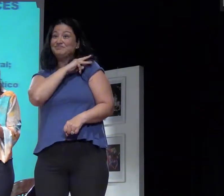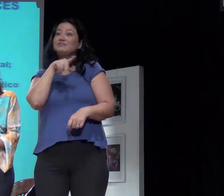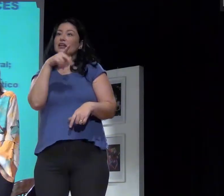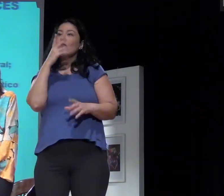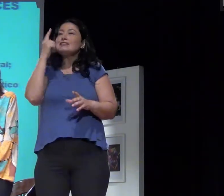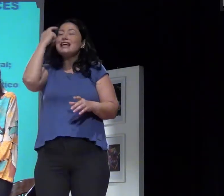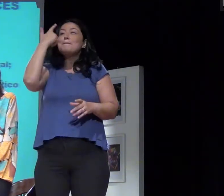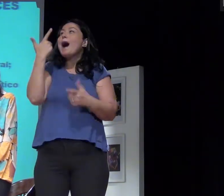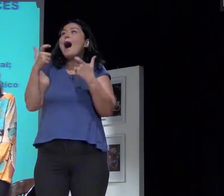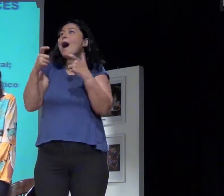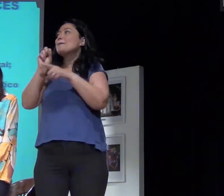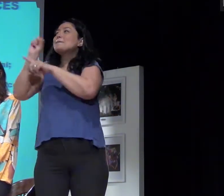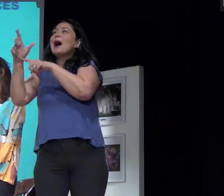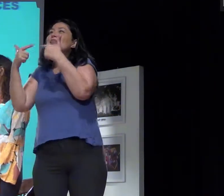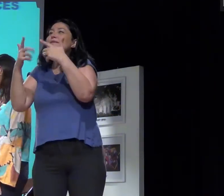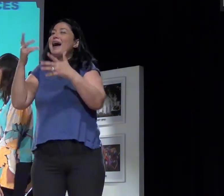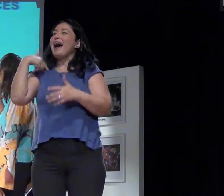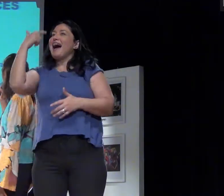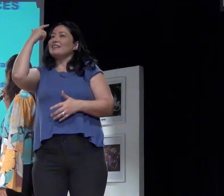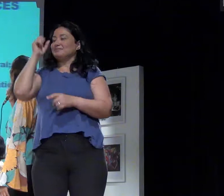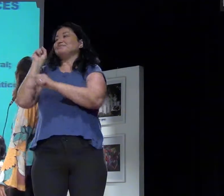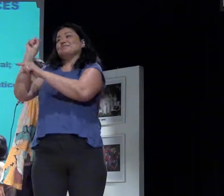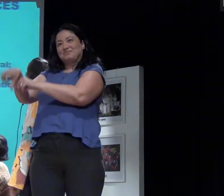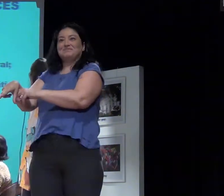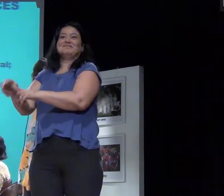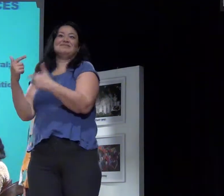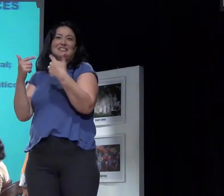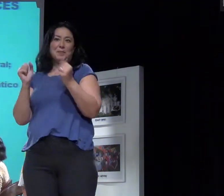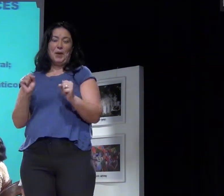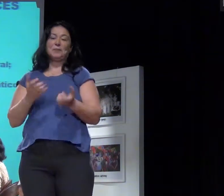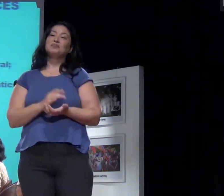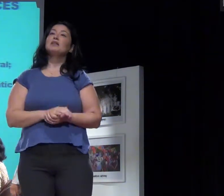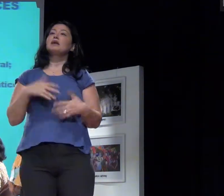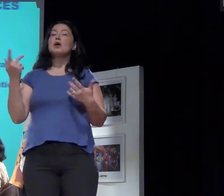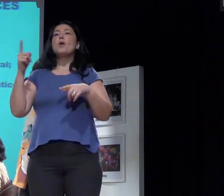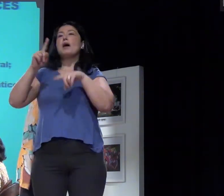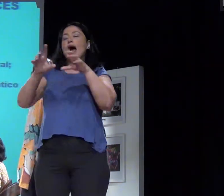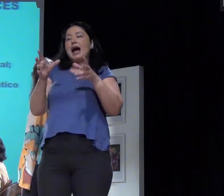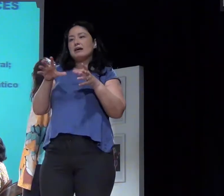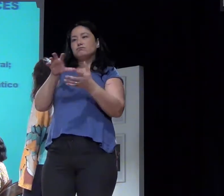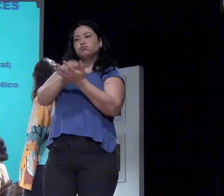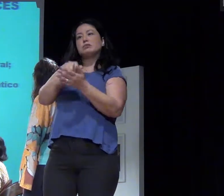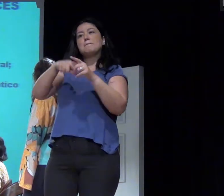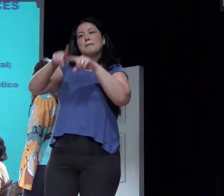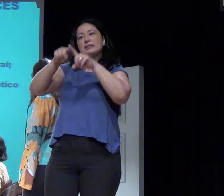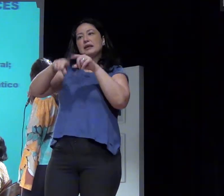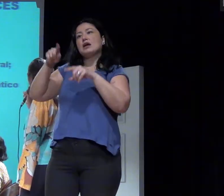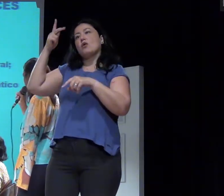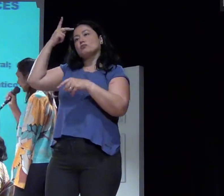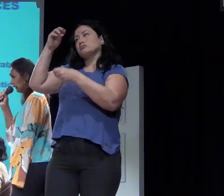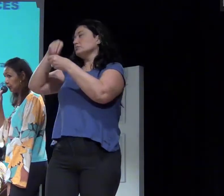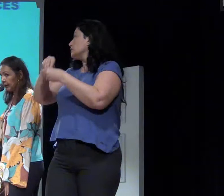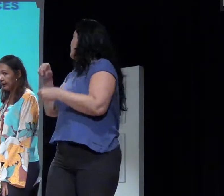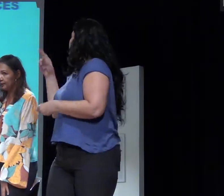para o mercado de trabalho. Lá na frente eu vou detalhar esse aspecto. A aquisição de material didático adequado e específico na